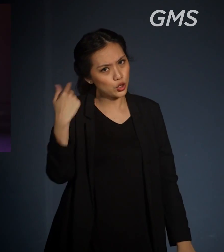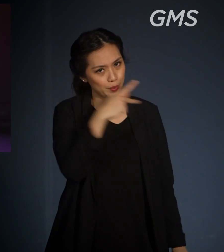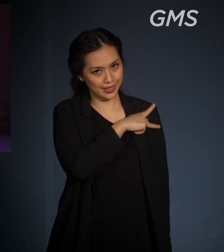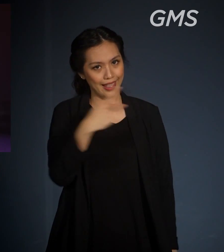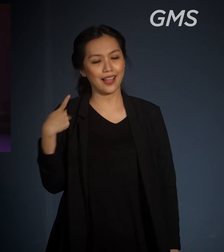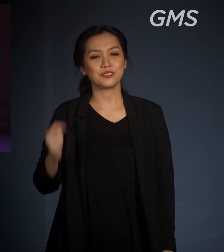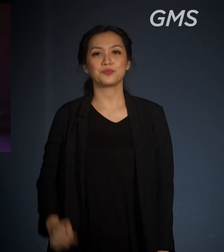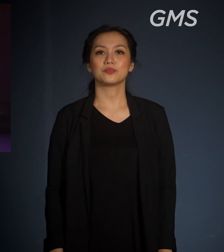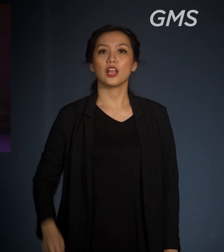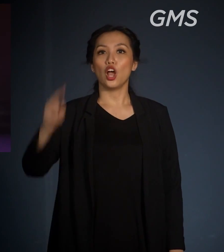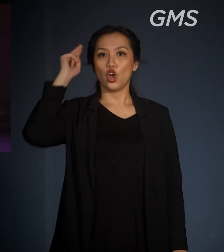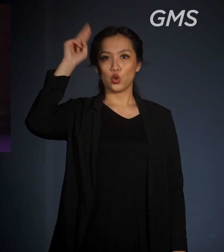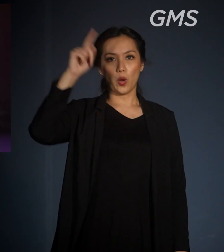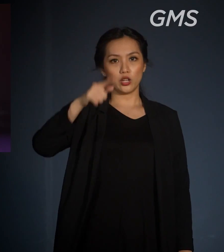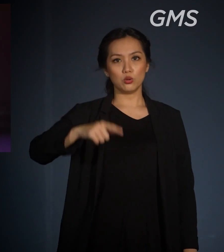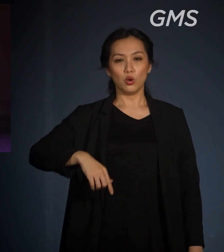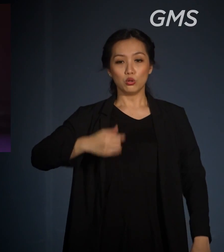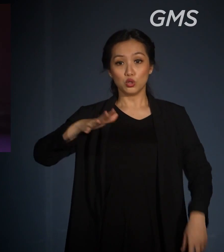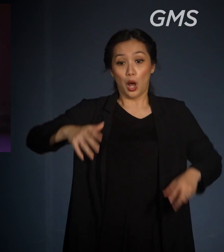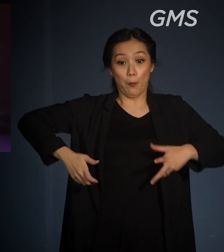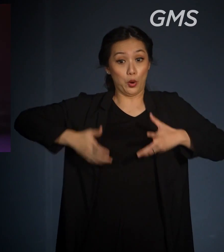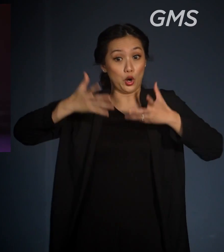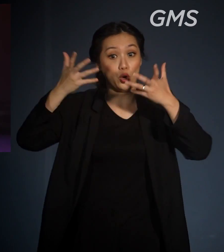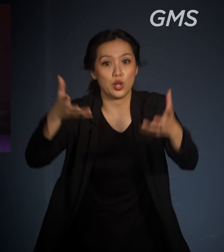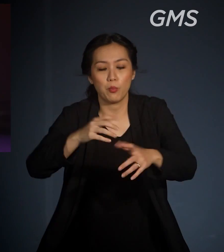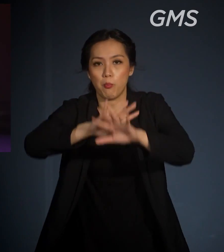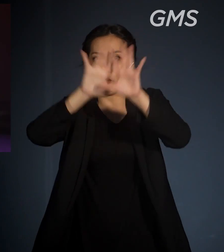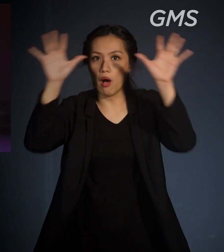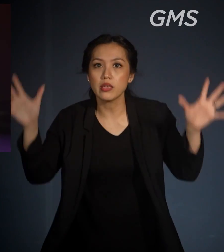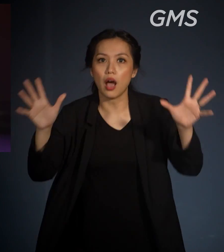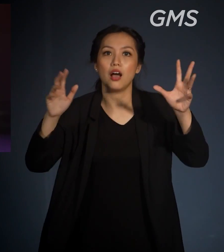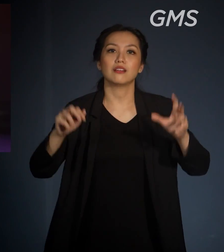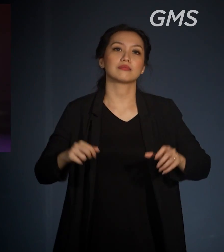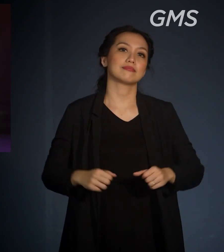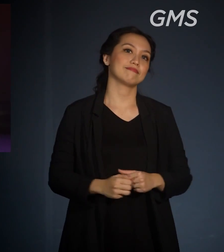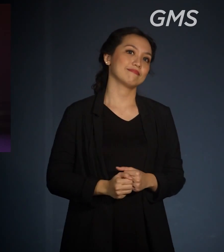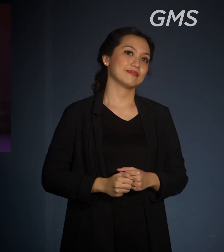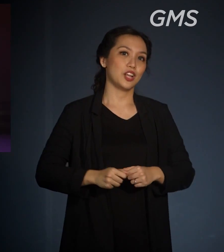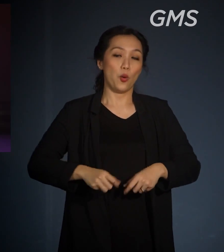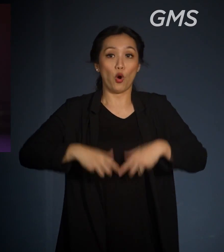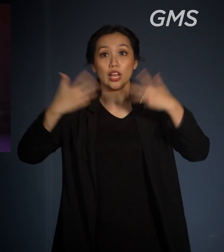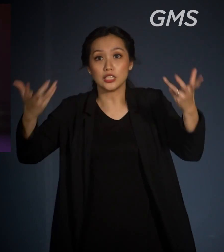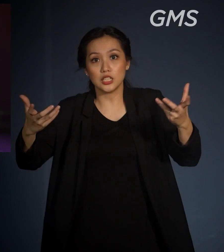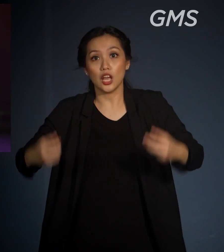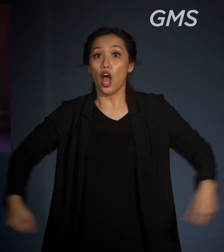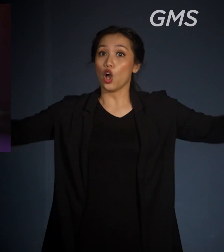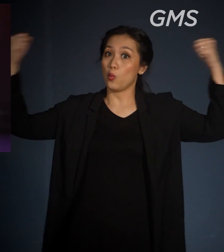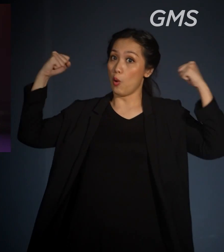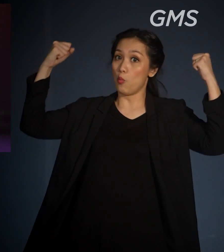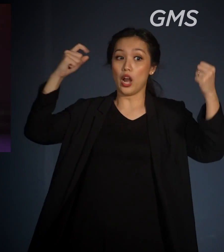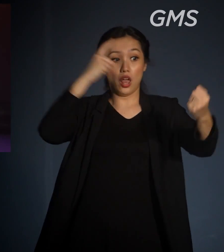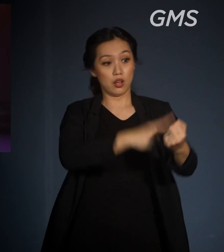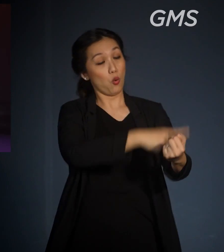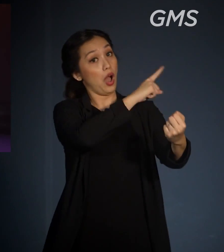Tuhan itu sudah melimpahkan modal banyak dalam kehidupan kita. Tuhan itu sudah banyak melimpahkan kekuatan,